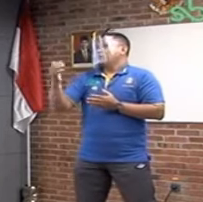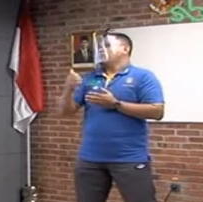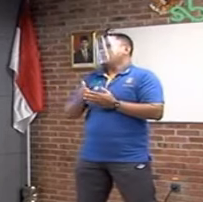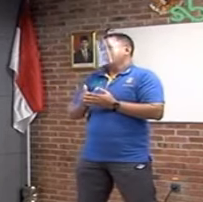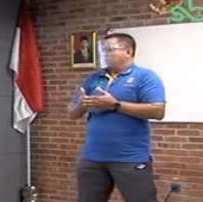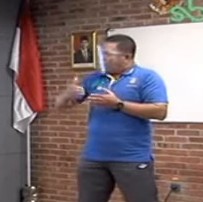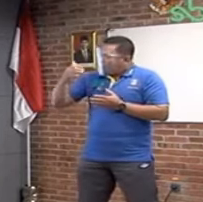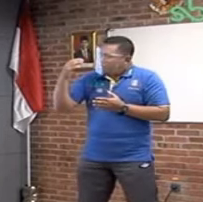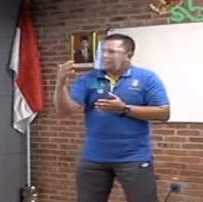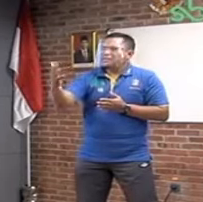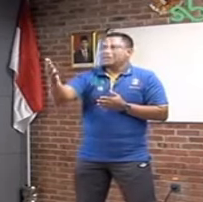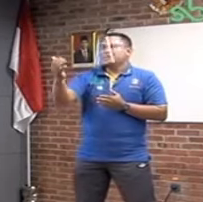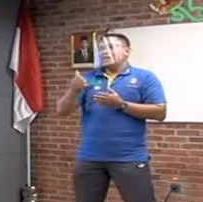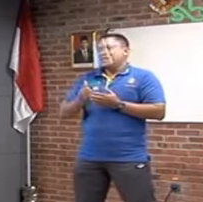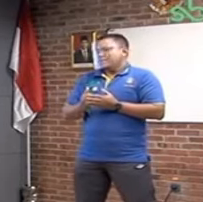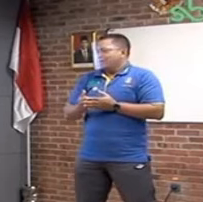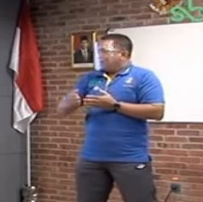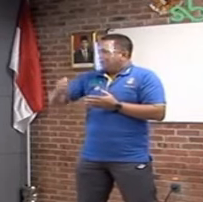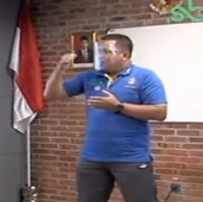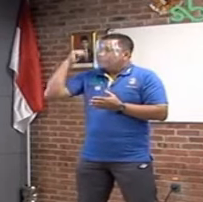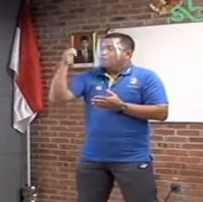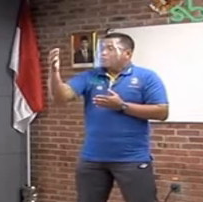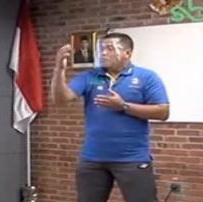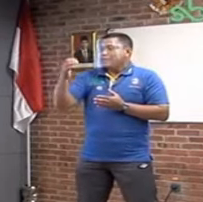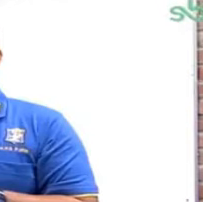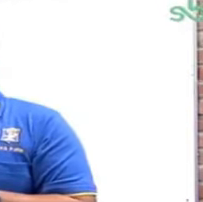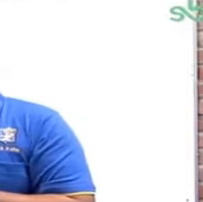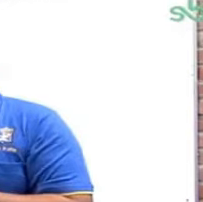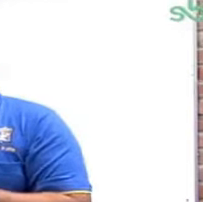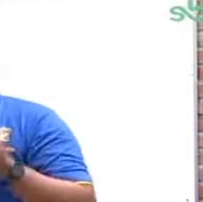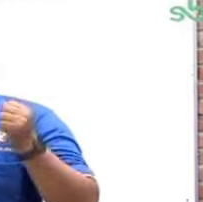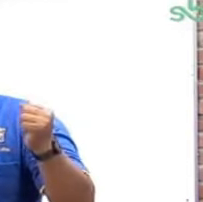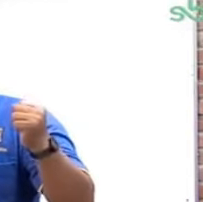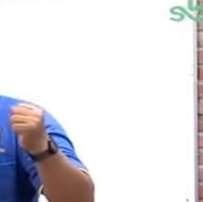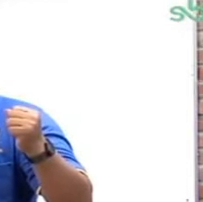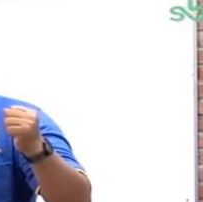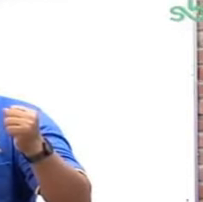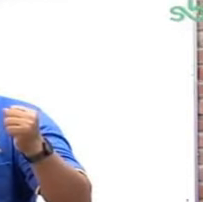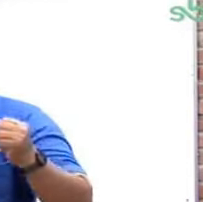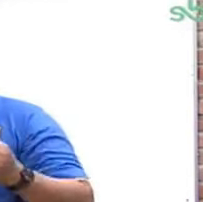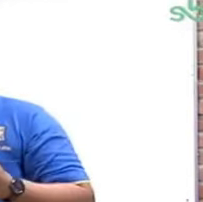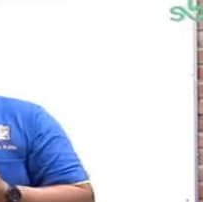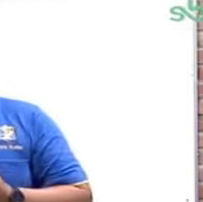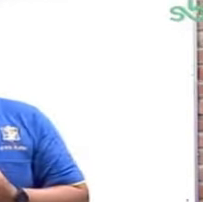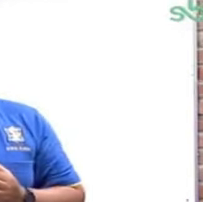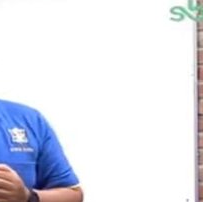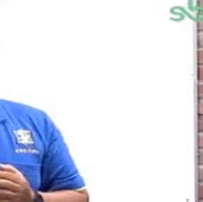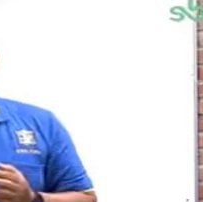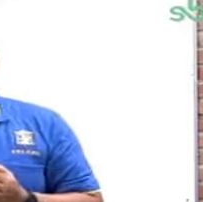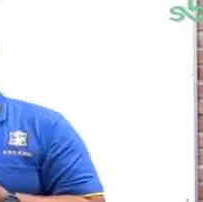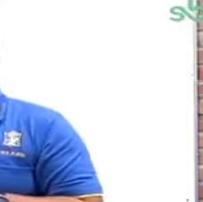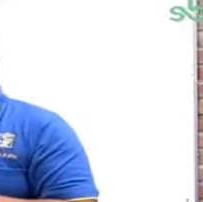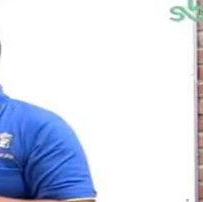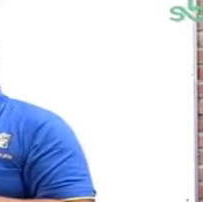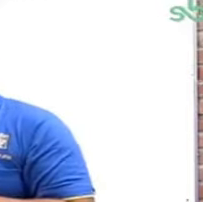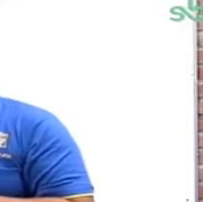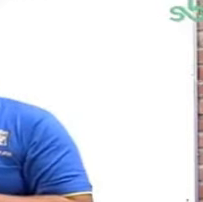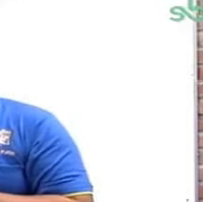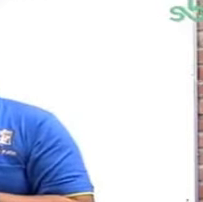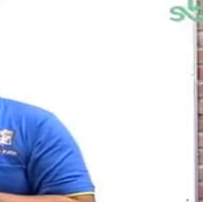pertumbuhannya bagus, otaknya cerdas, dan mempunyai tanggung jawab serta disiplin yang tinggi. Sehingga nanti ke depan akan